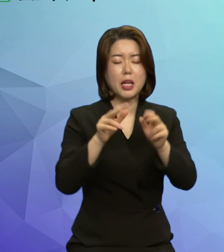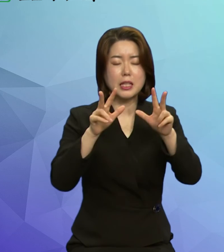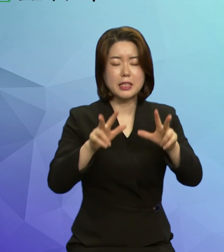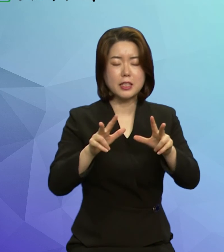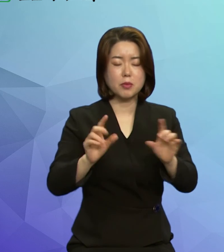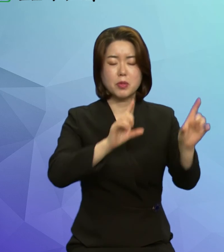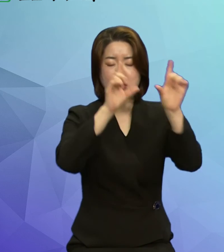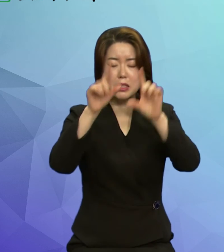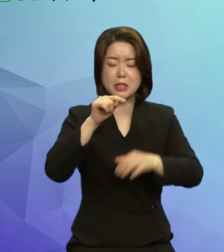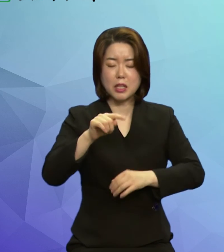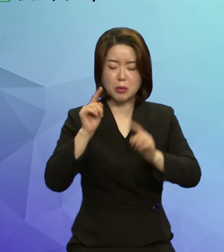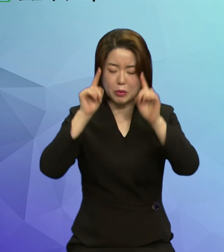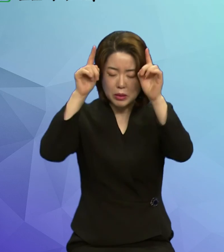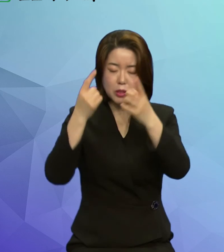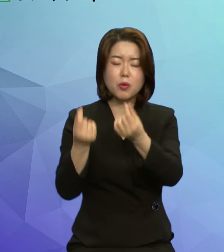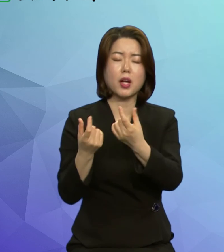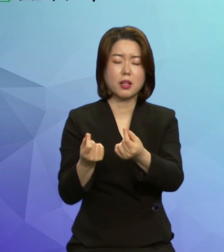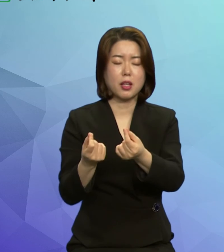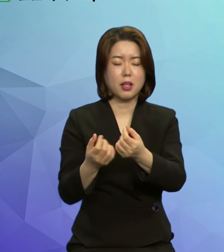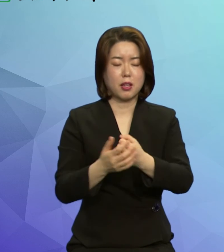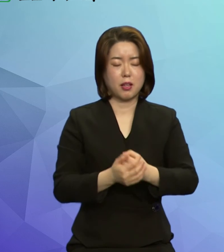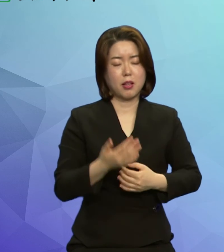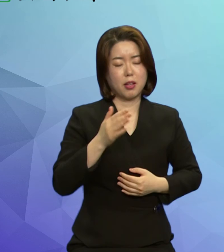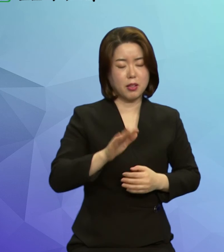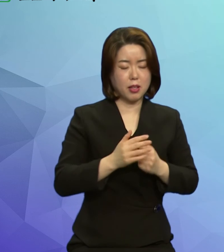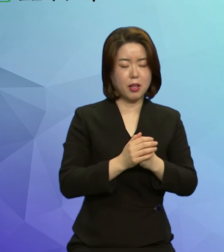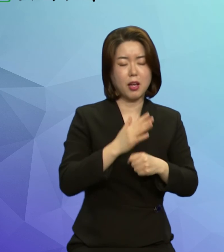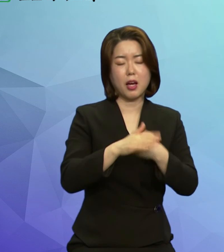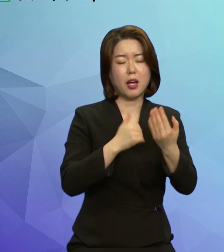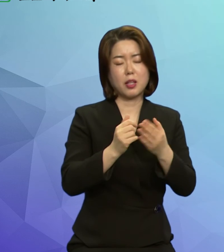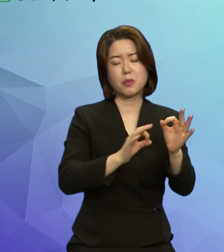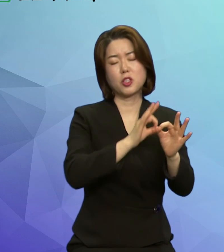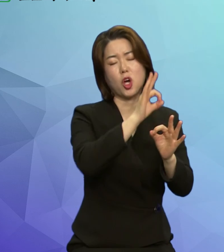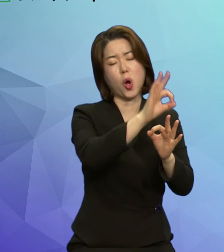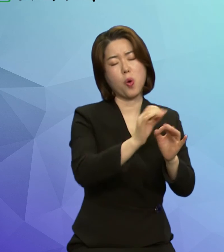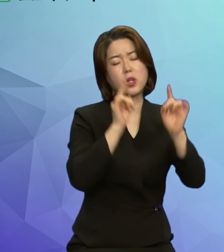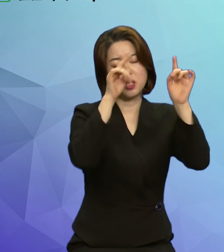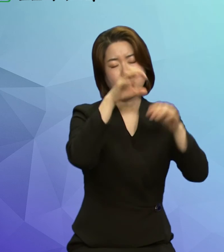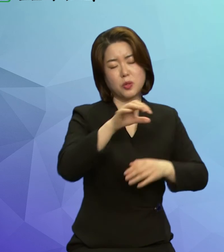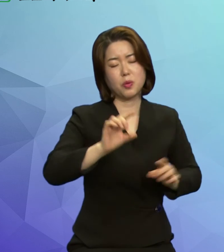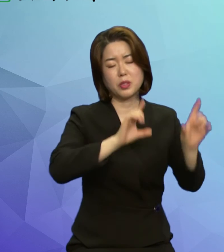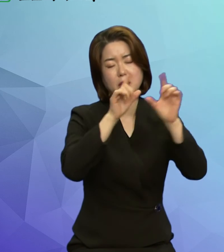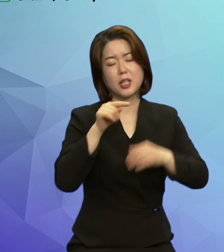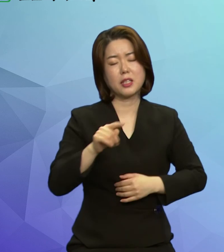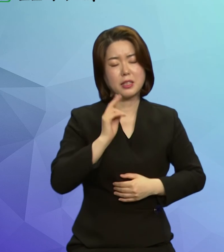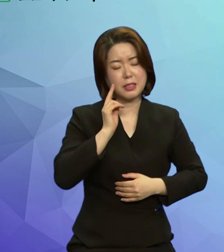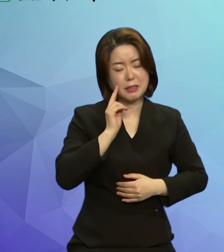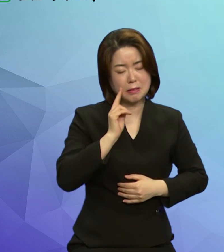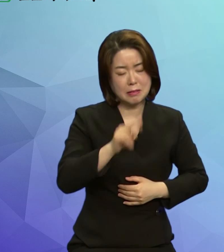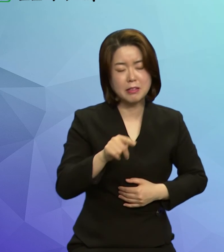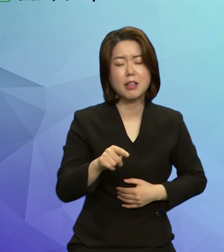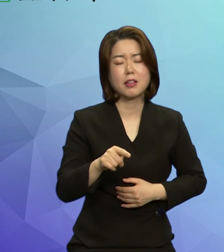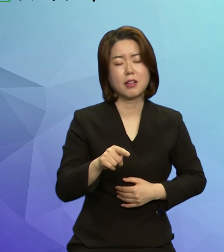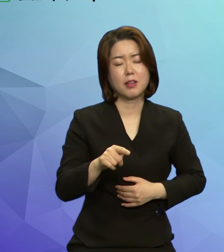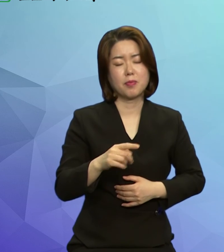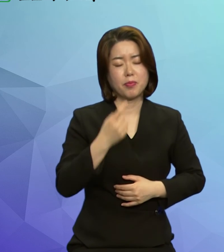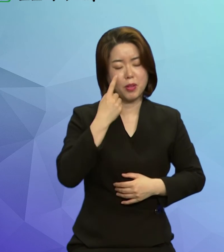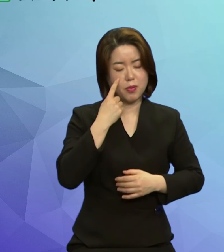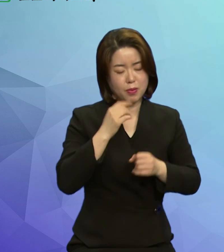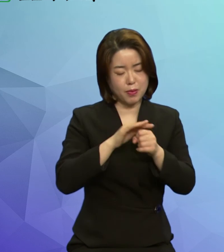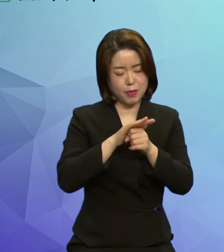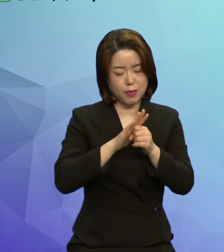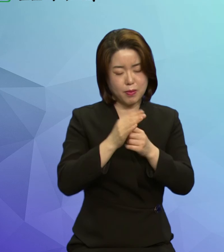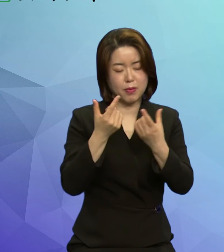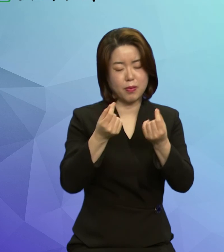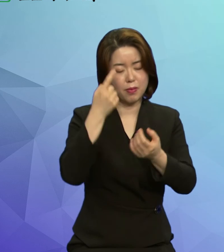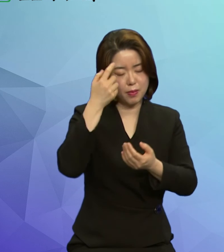지금 사는 것도 지옥 같은데 하나님, 영원히 지옥에서 살아야 되는 그 끔찍함을 긍휼히 여겨